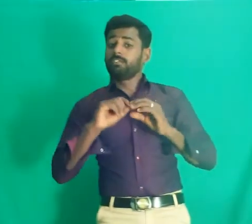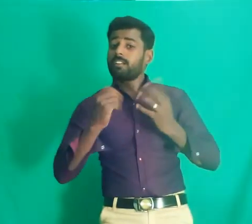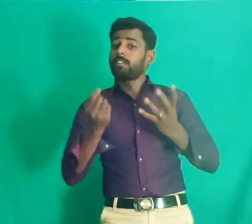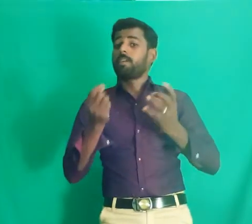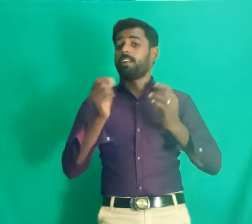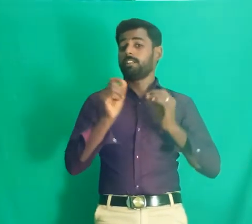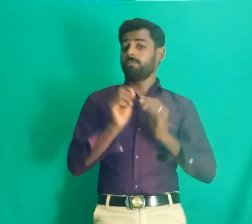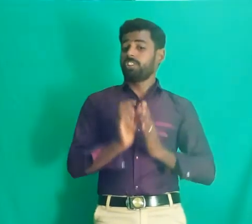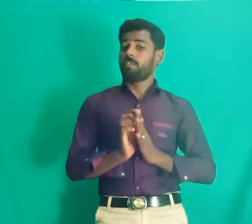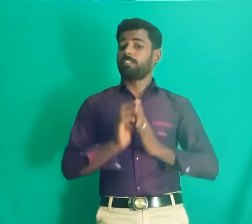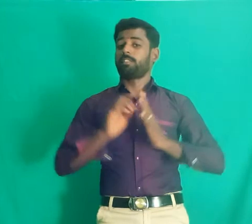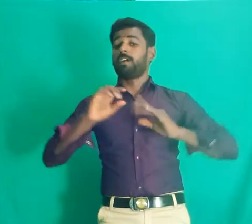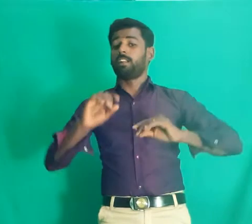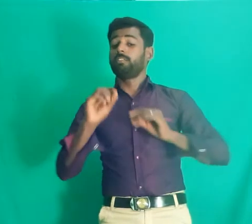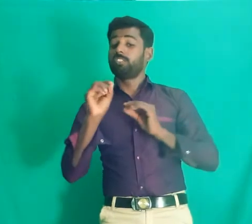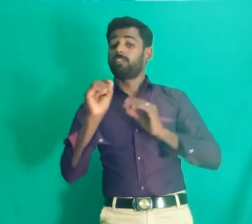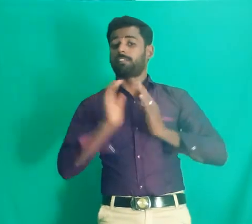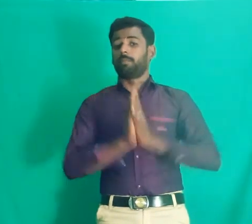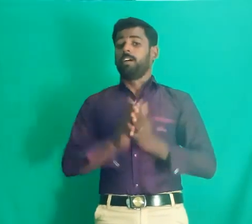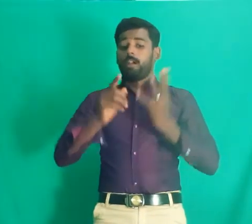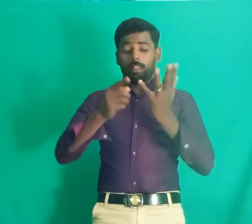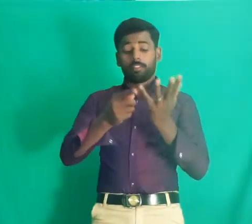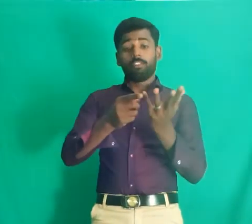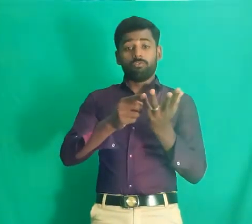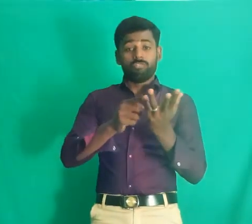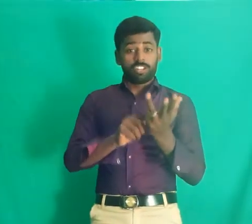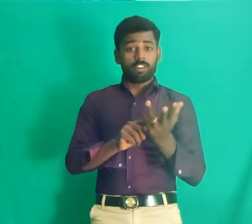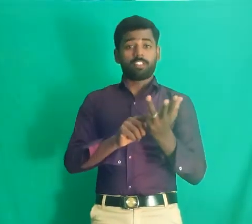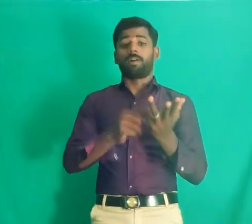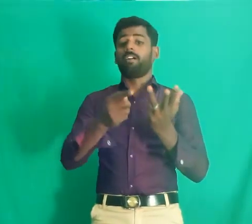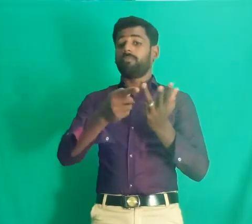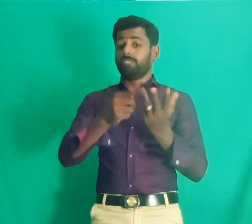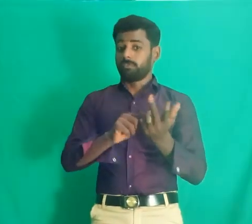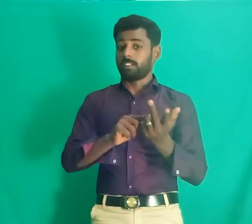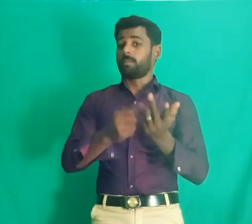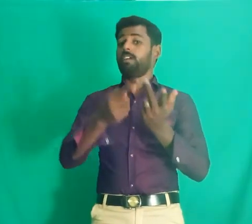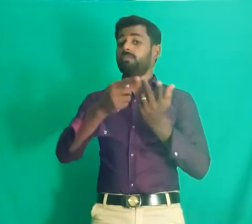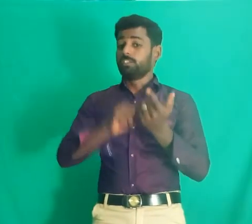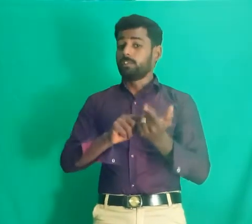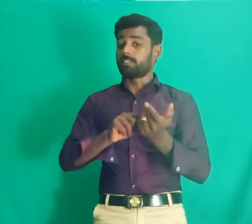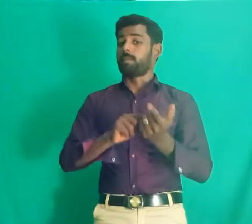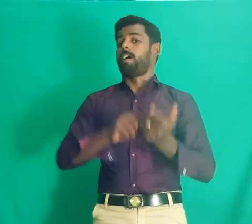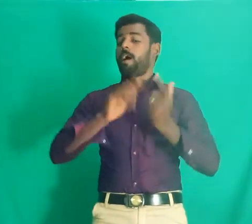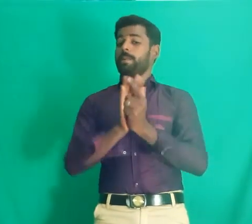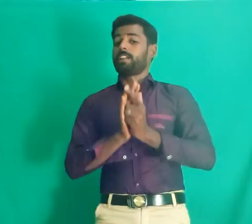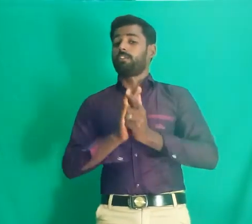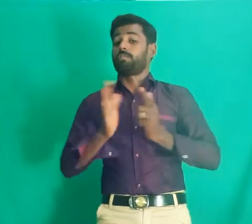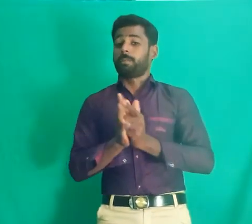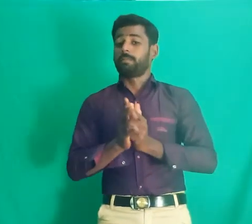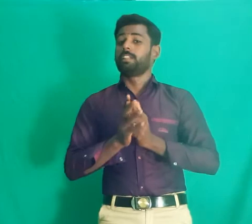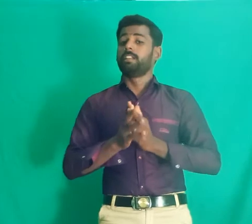a am அழுது விஷ்வாசமா விஷ்வாசமா விஷ்வாசமா அப்படிகிரு clair IR qui வந்து இழ